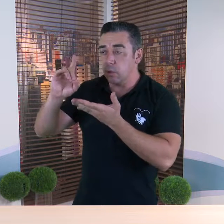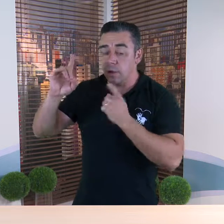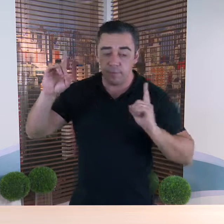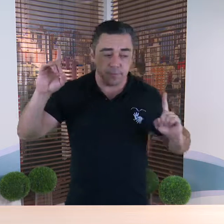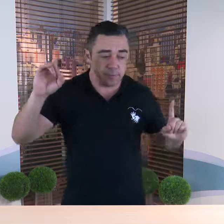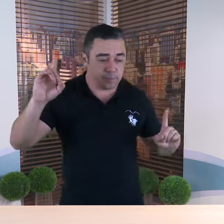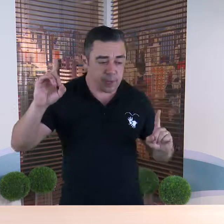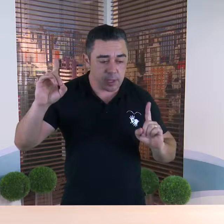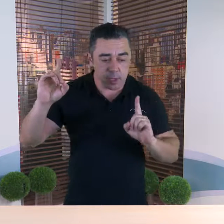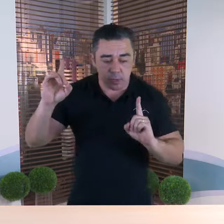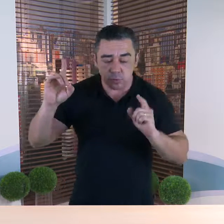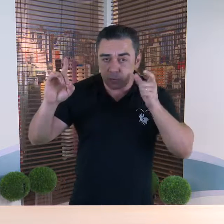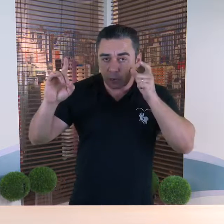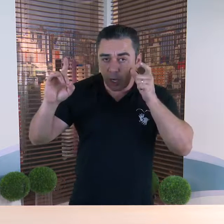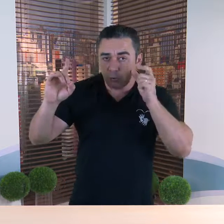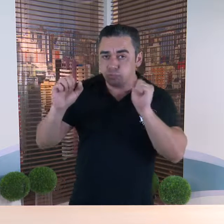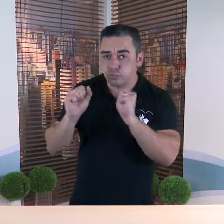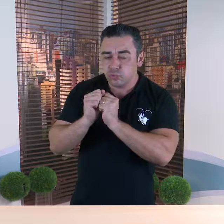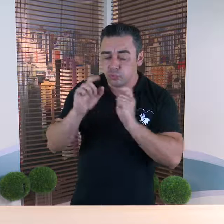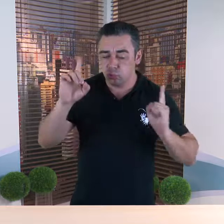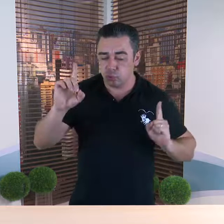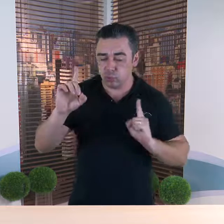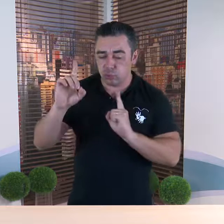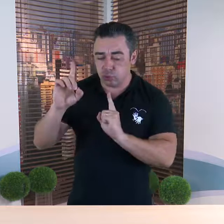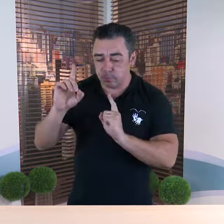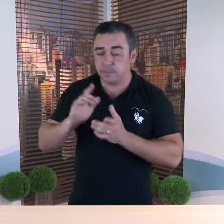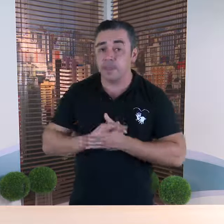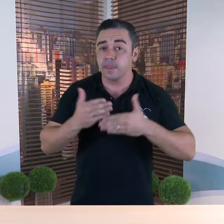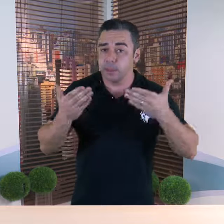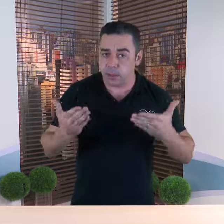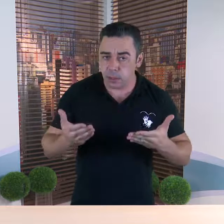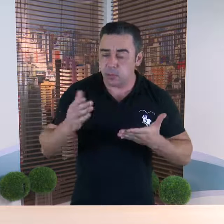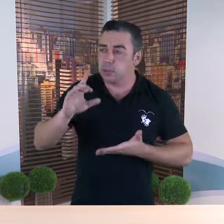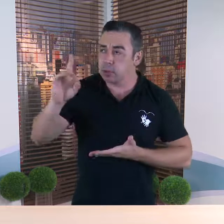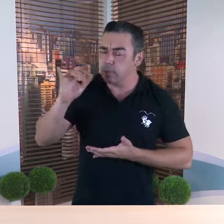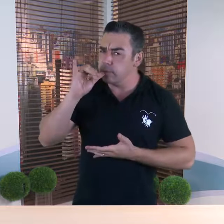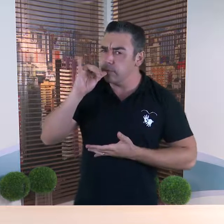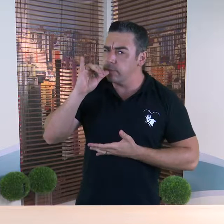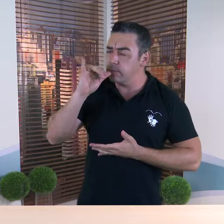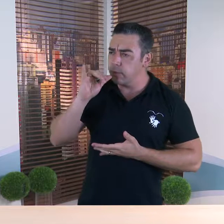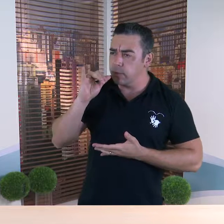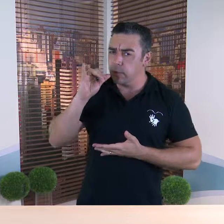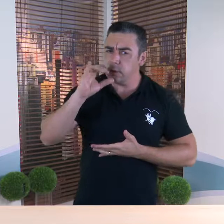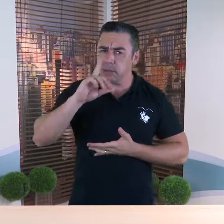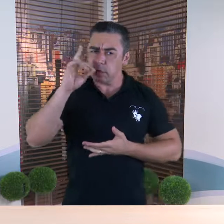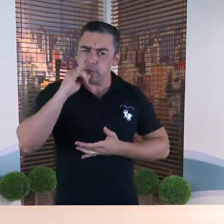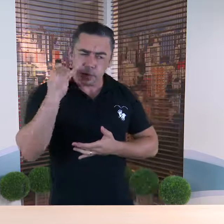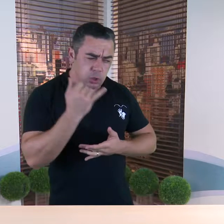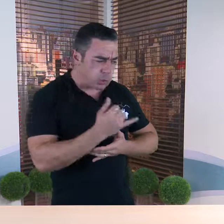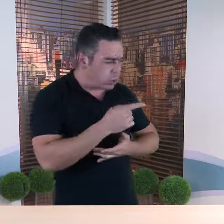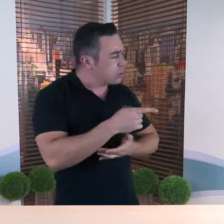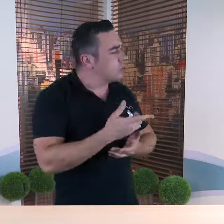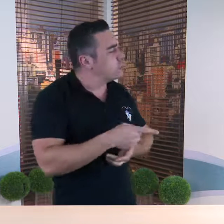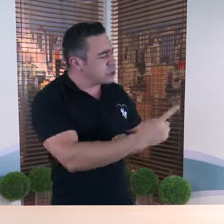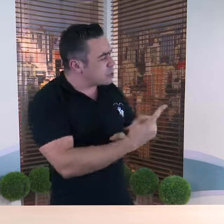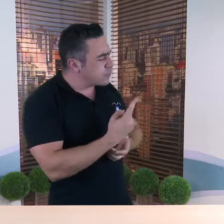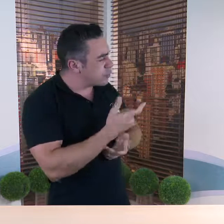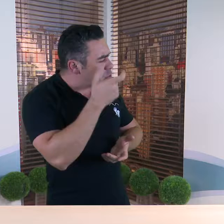Senhor, veio também Satanás entre eles. Então o Senhor disse a Satanás: De onde